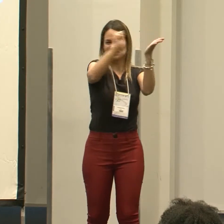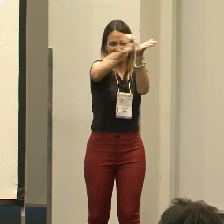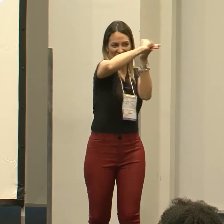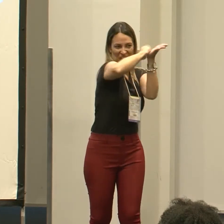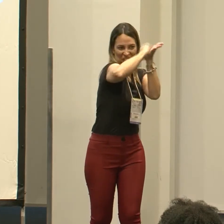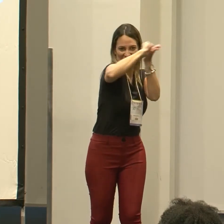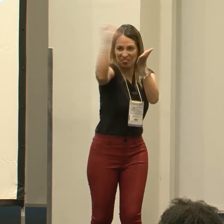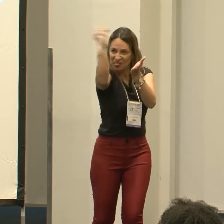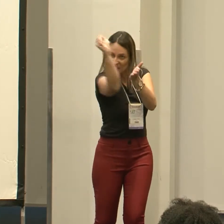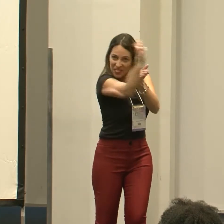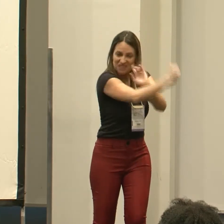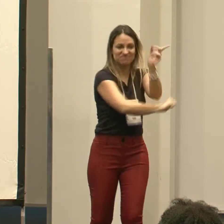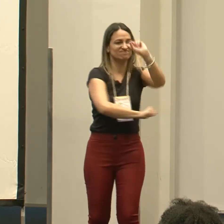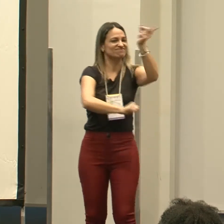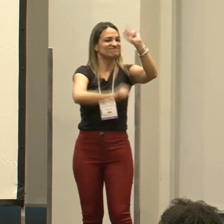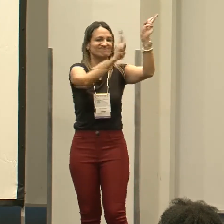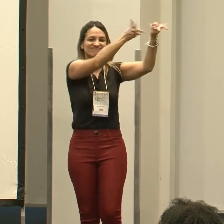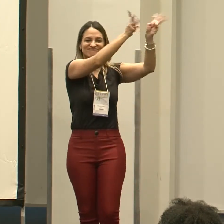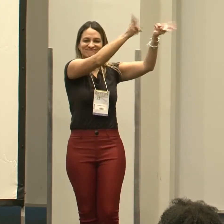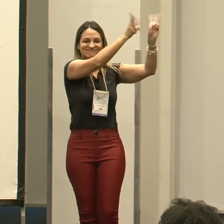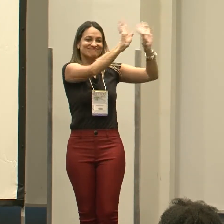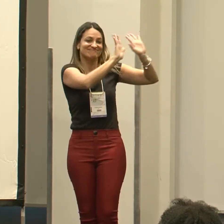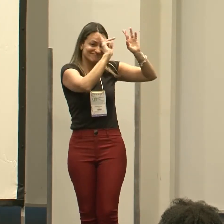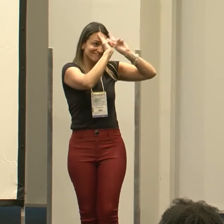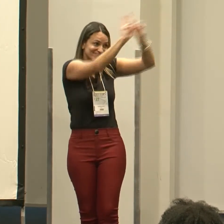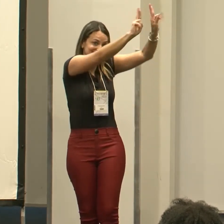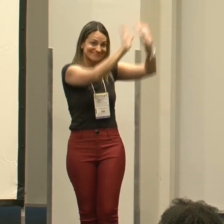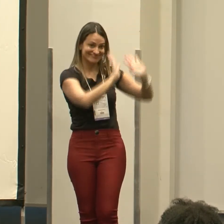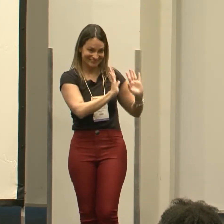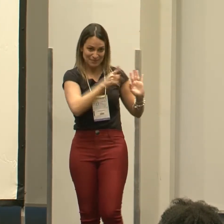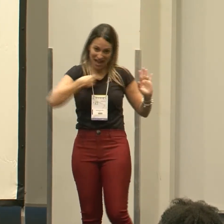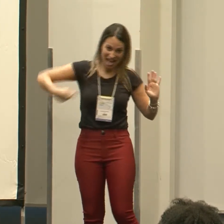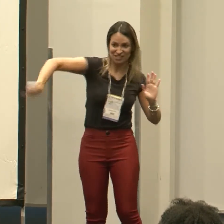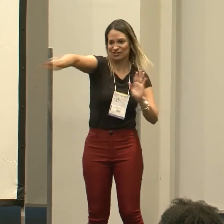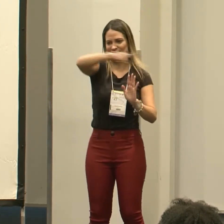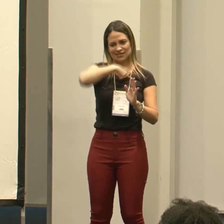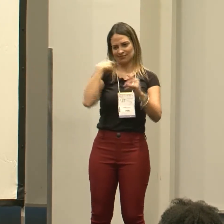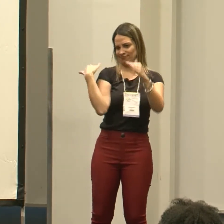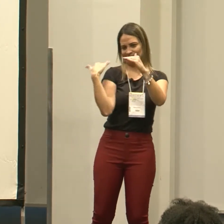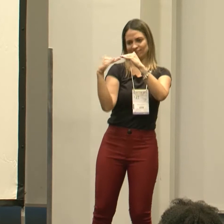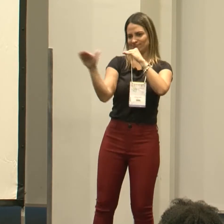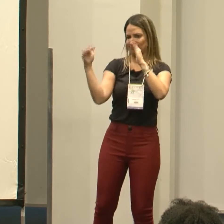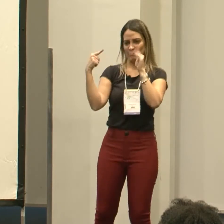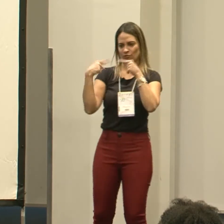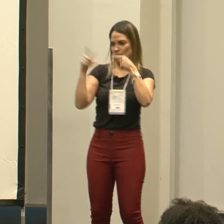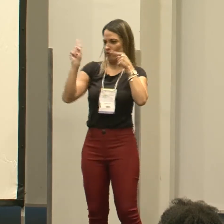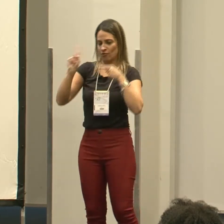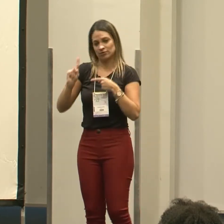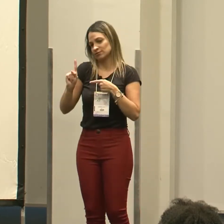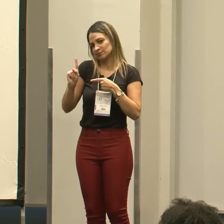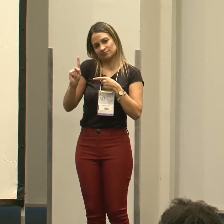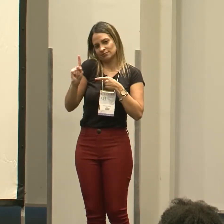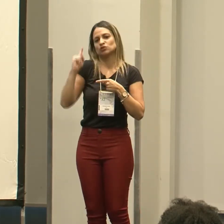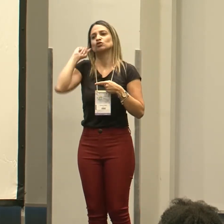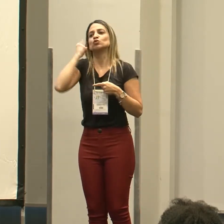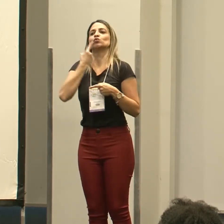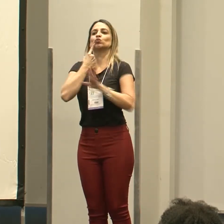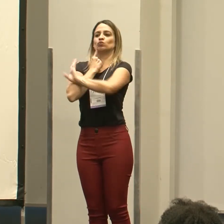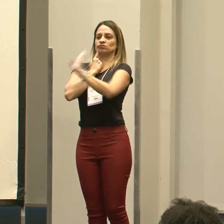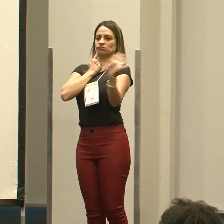lá. Não foi apagado. Continua. E a gente tem que respeitar. Por mais que não